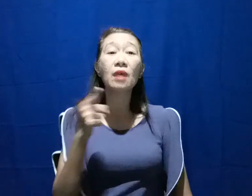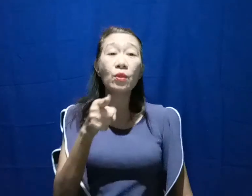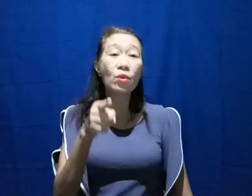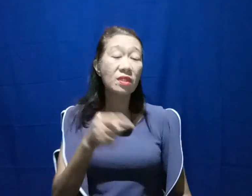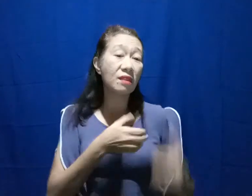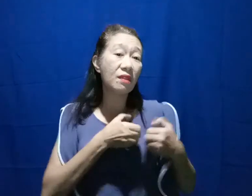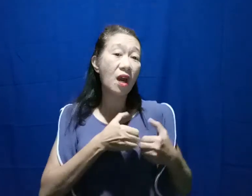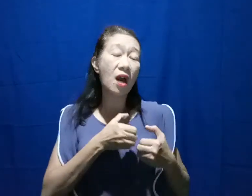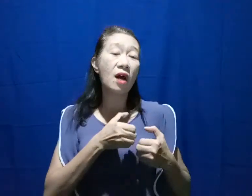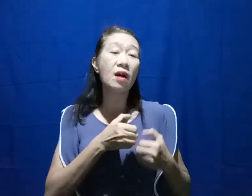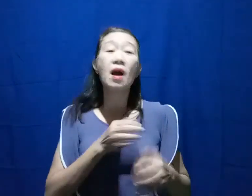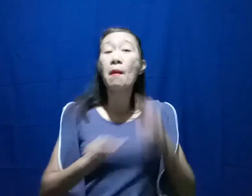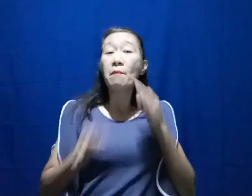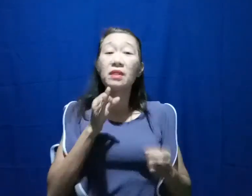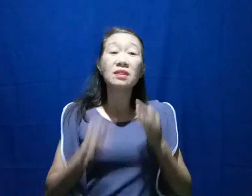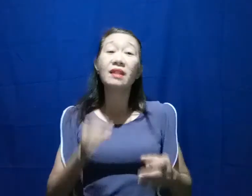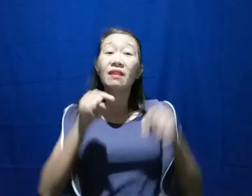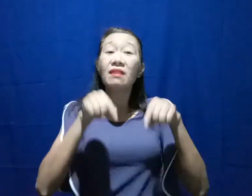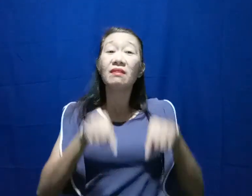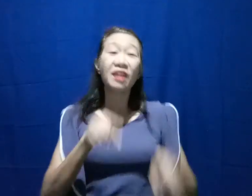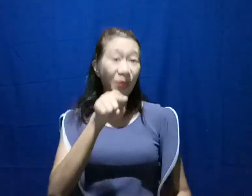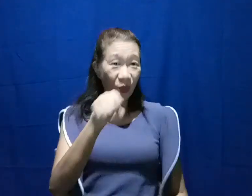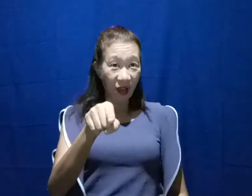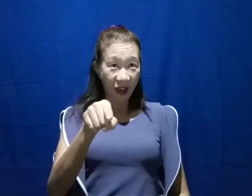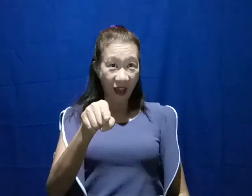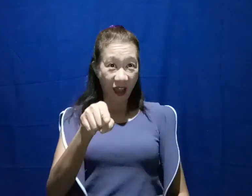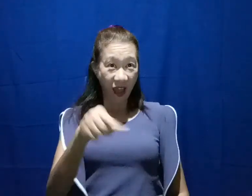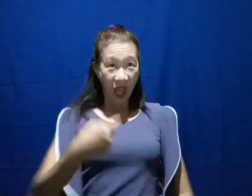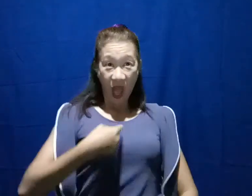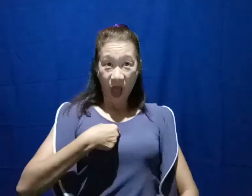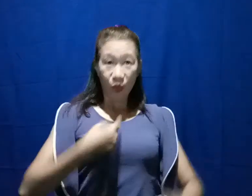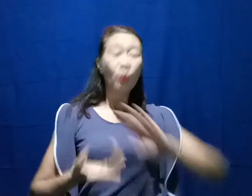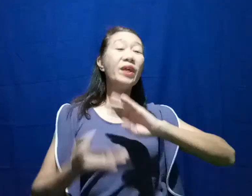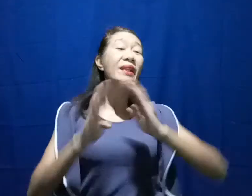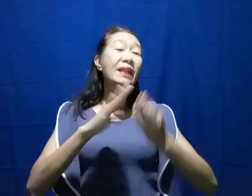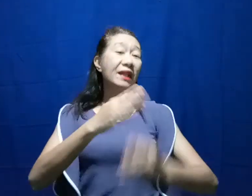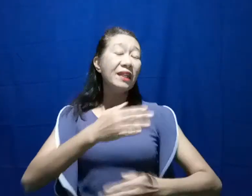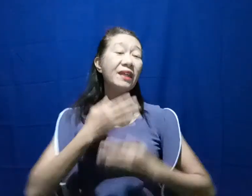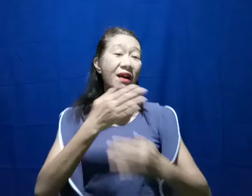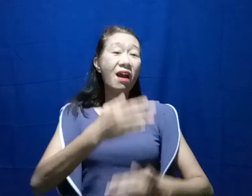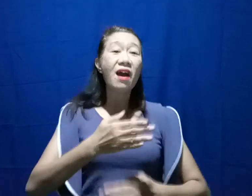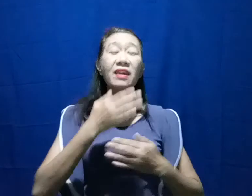'yo sa lahat Basta't nandito ka Ako'y liligaya